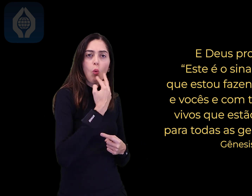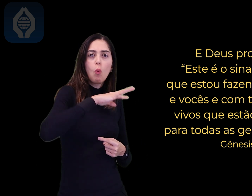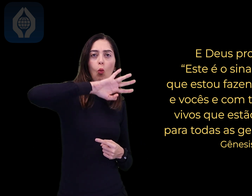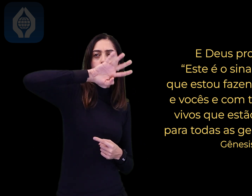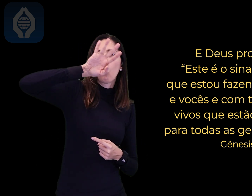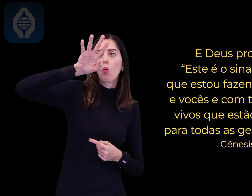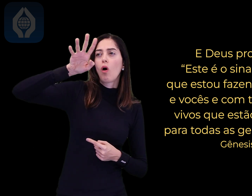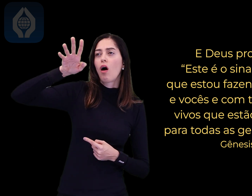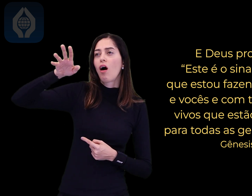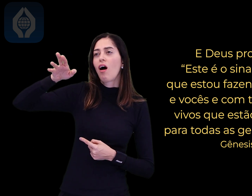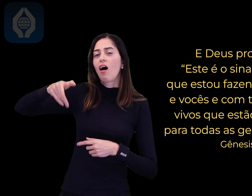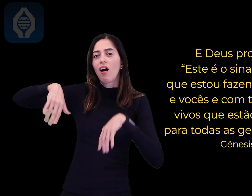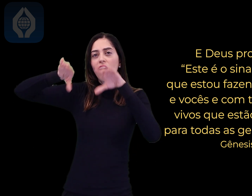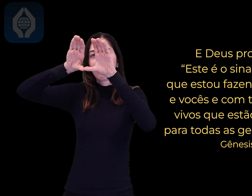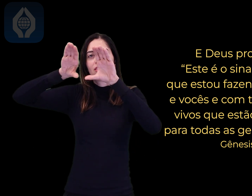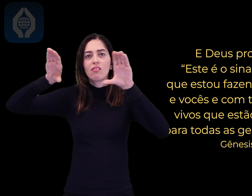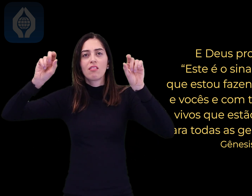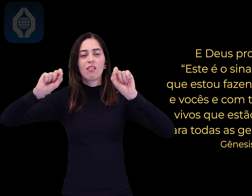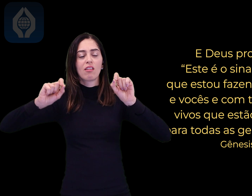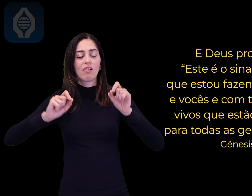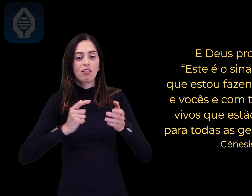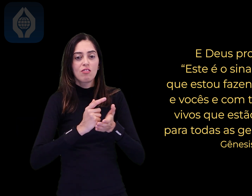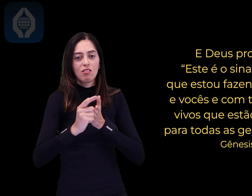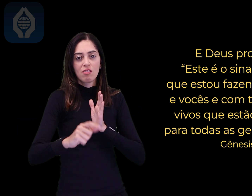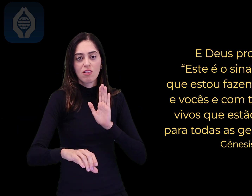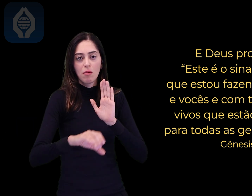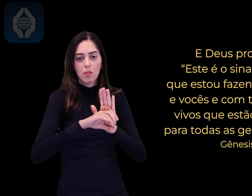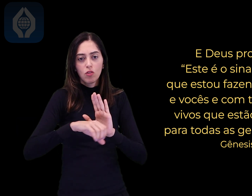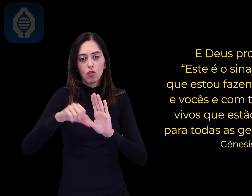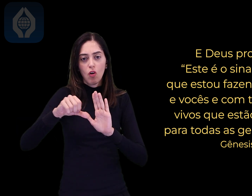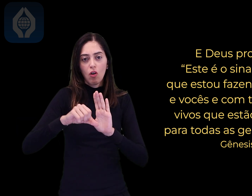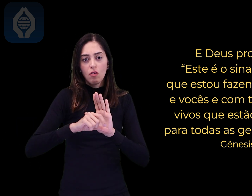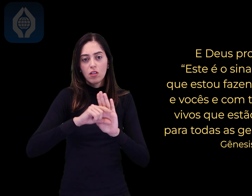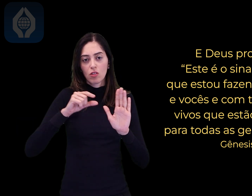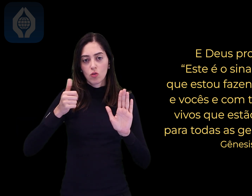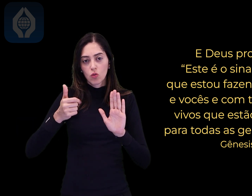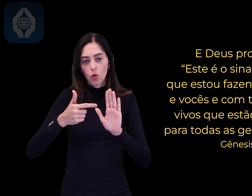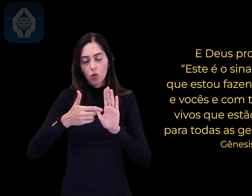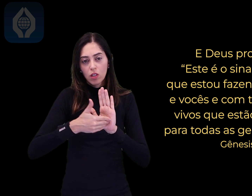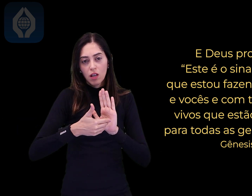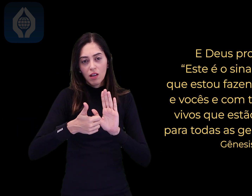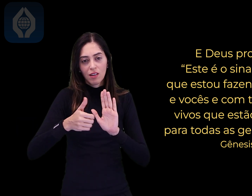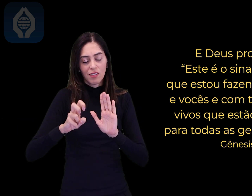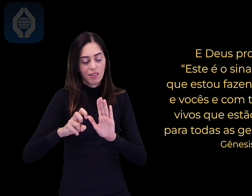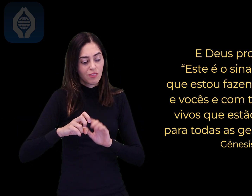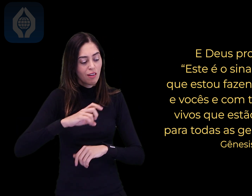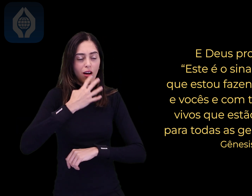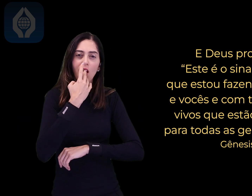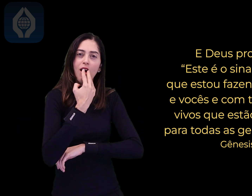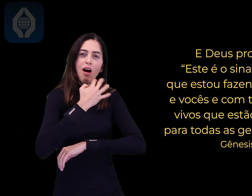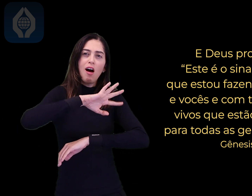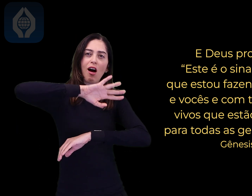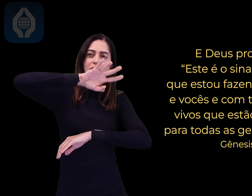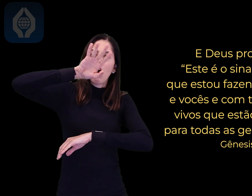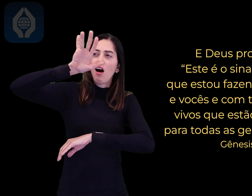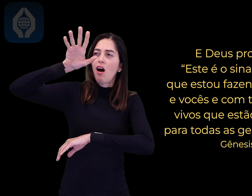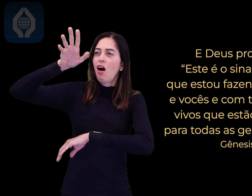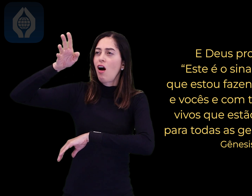9, de 12 a 15, que diz assim: E Deus prosseguiu: Este é o sinal da aliança que estou fazendo entre você e